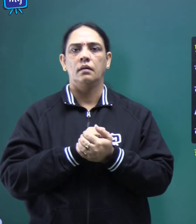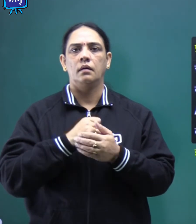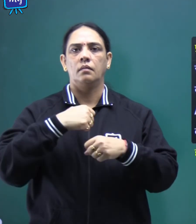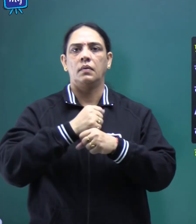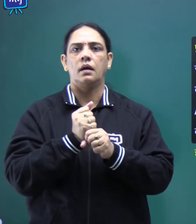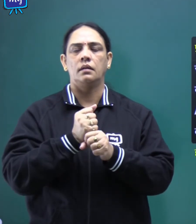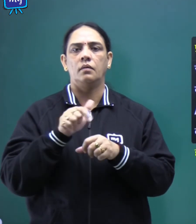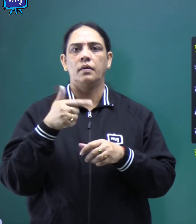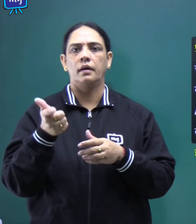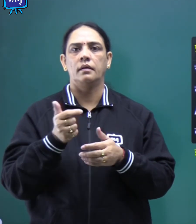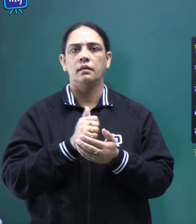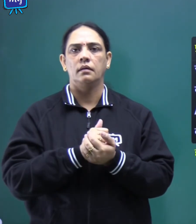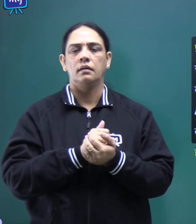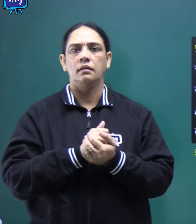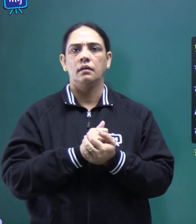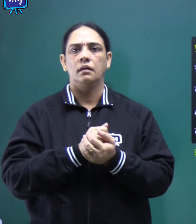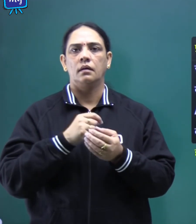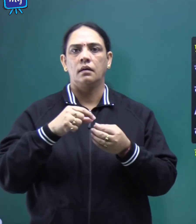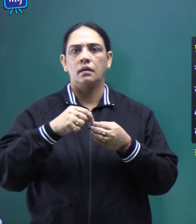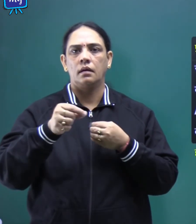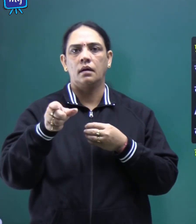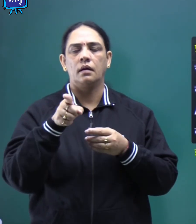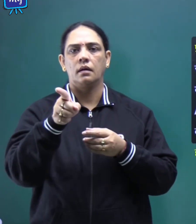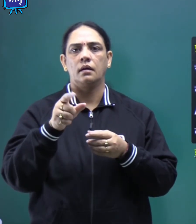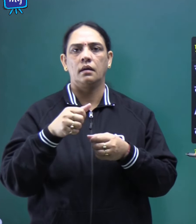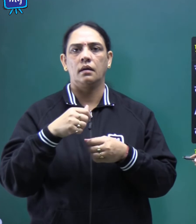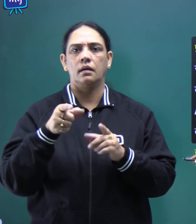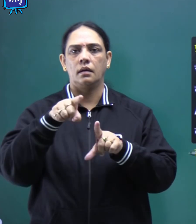बनाते हुए किरण खींचेंगे?